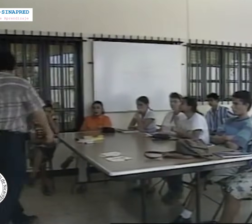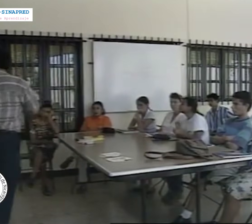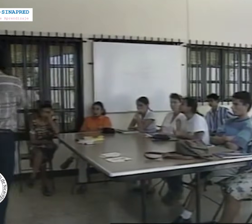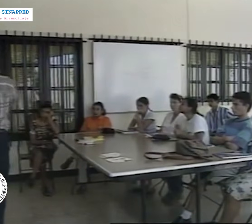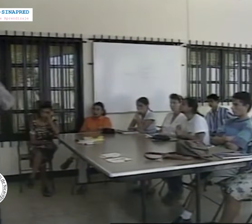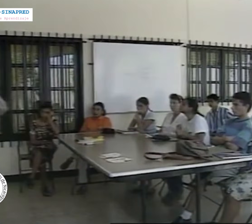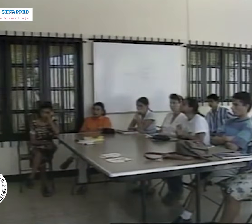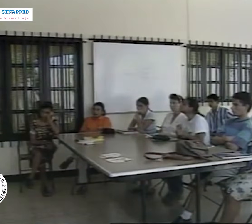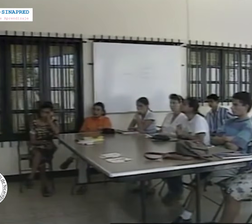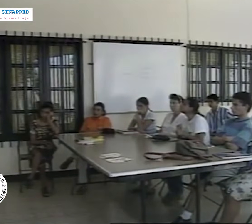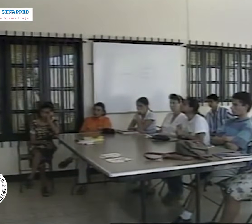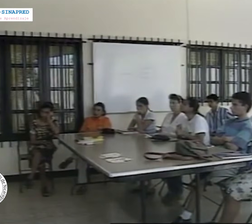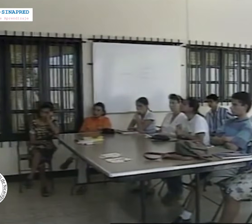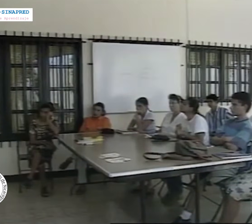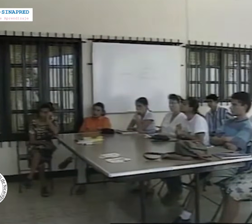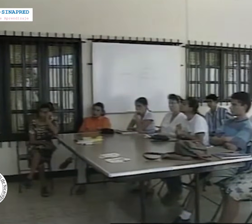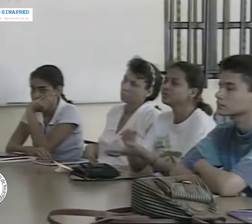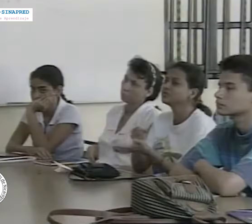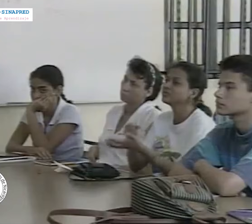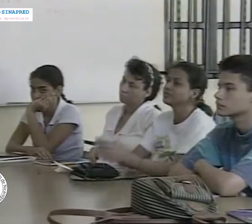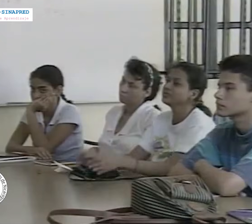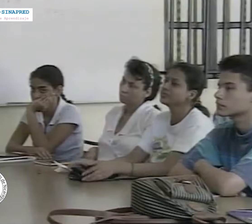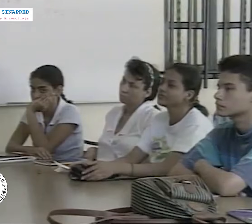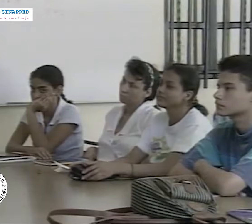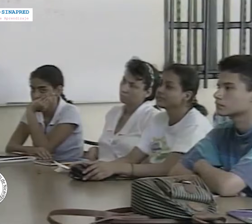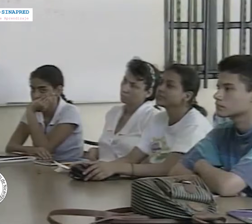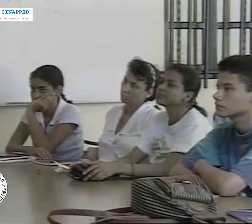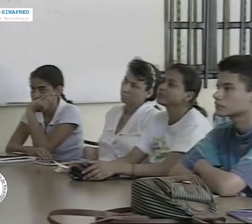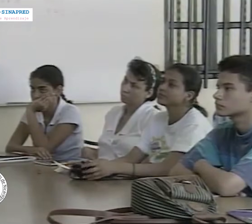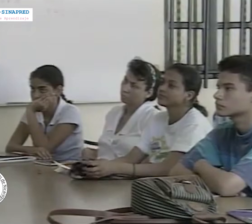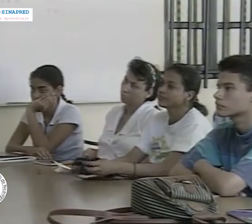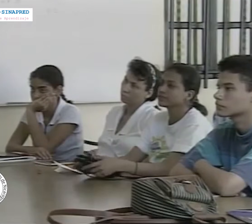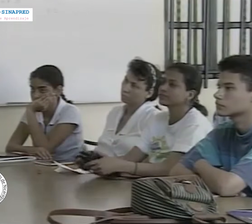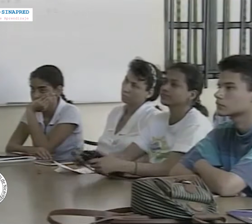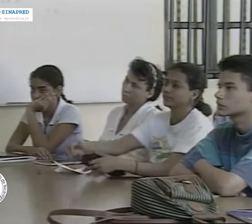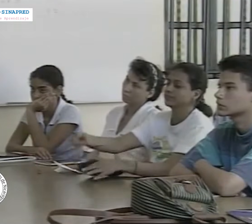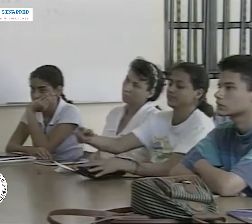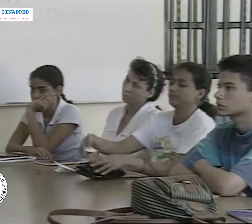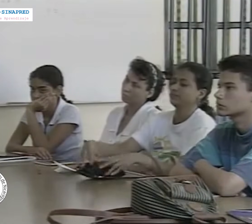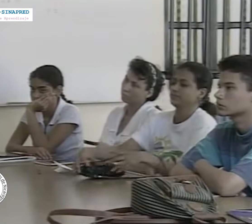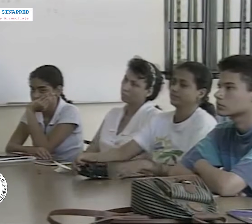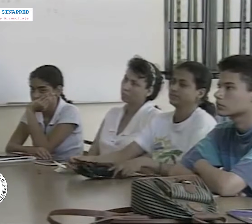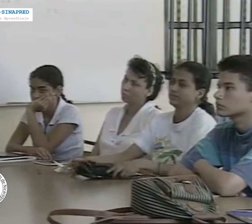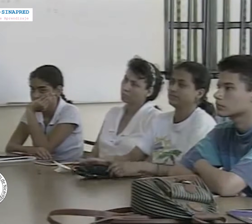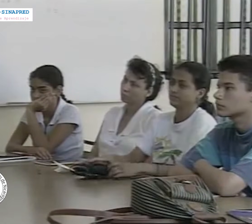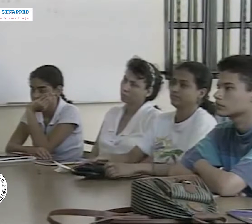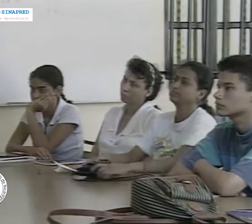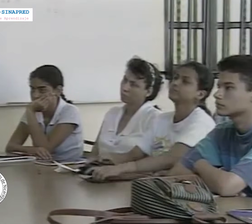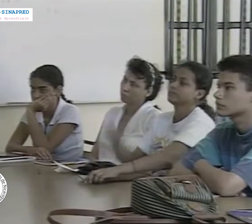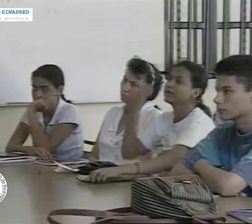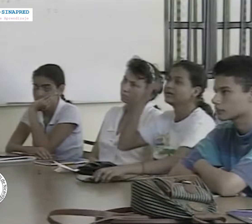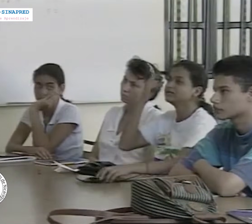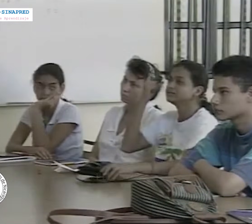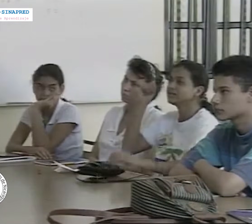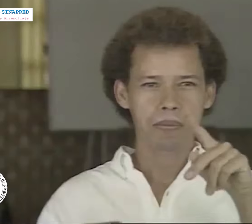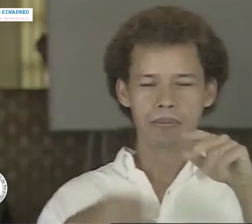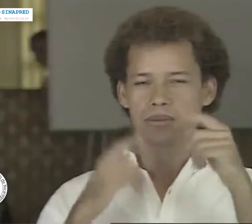Entonces hacíamos las diferentes señas hasta que quedábamos de acuerdo los que estábamos de que esa seña es la que vamos a utilizar para